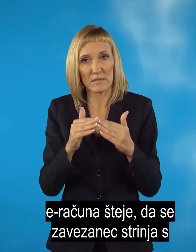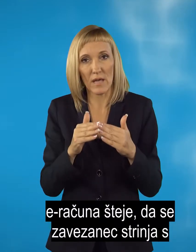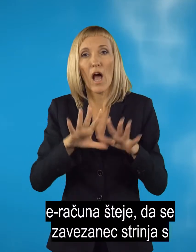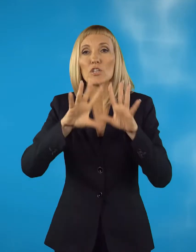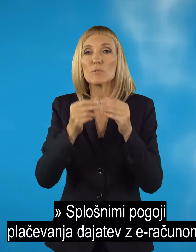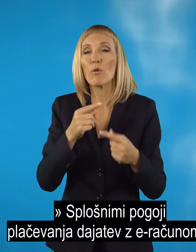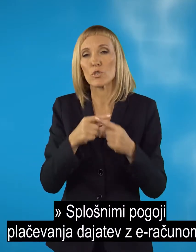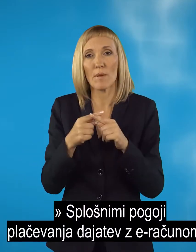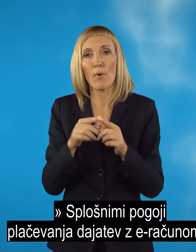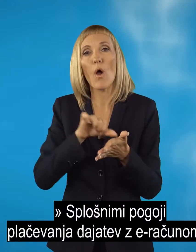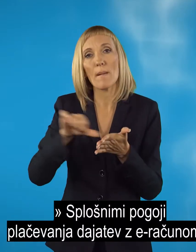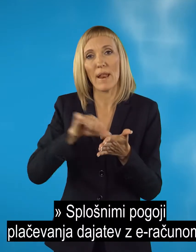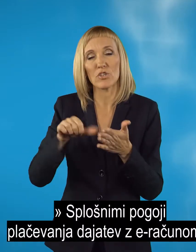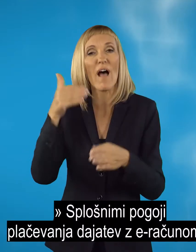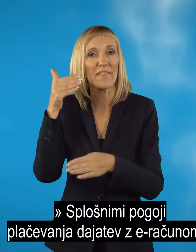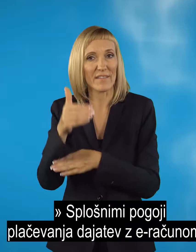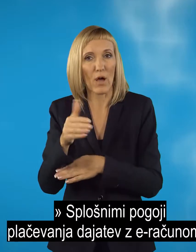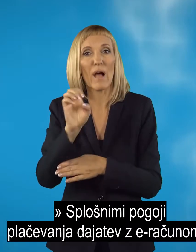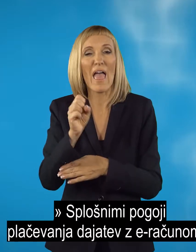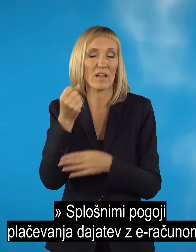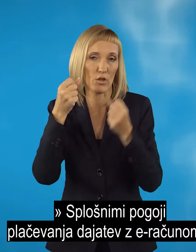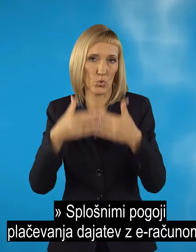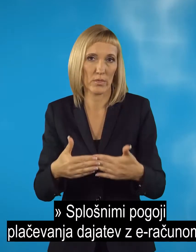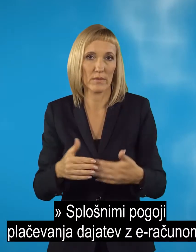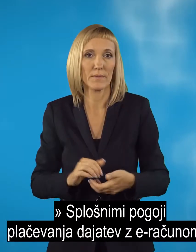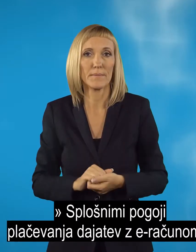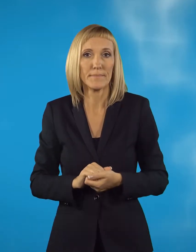s splošnimi pogoji plačevanja dajatev z e-računom.